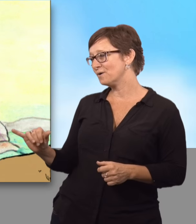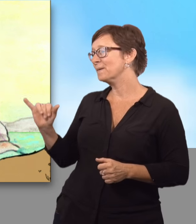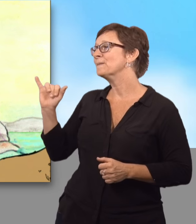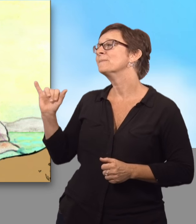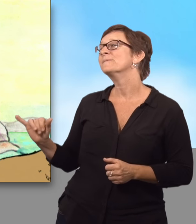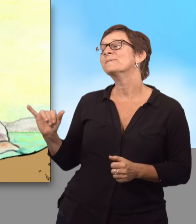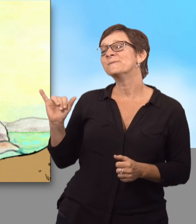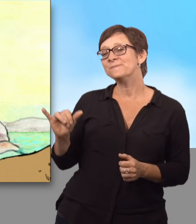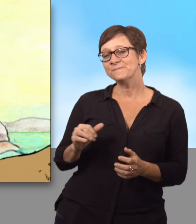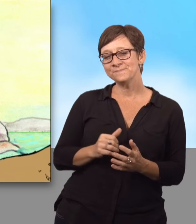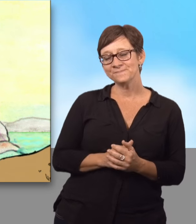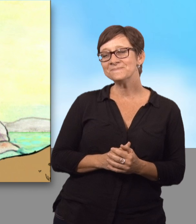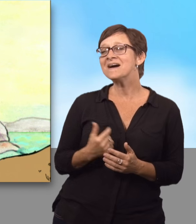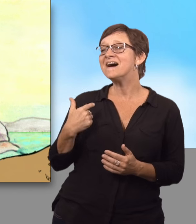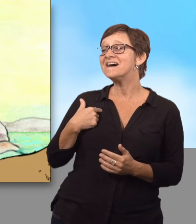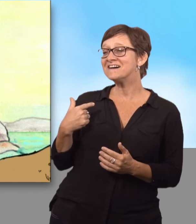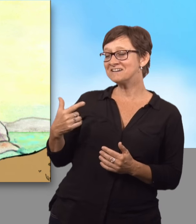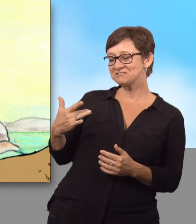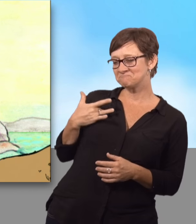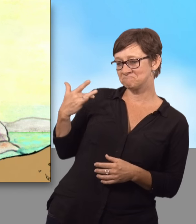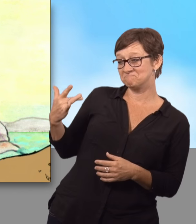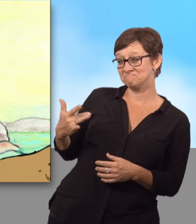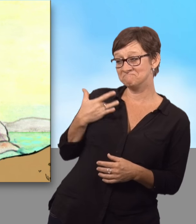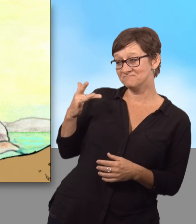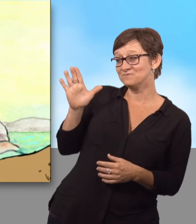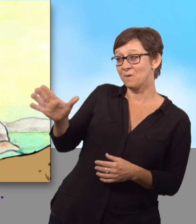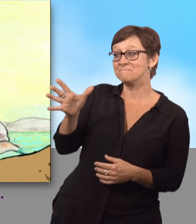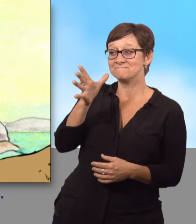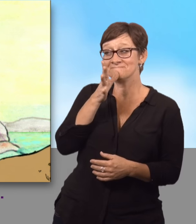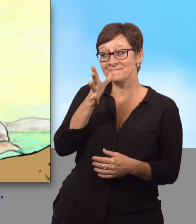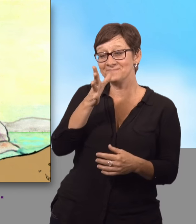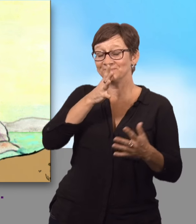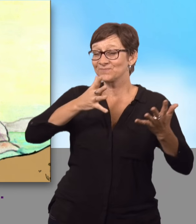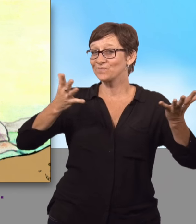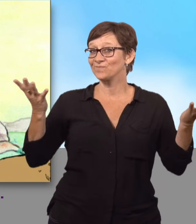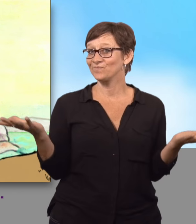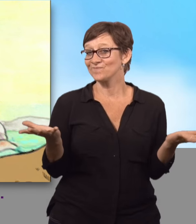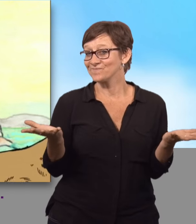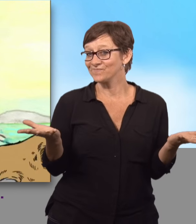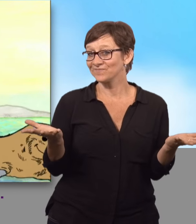ti le gusta tomar sol sobre una roca, creo que tu mamá es una...